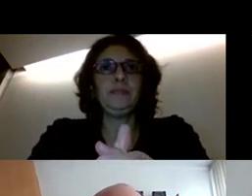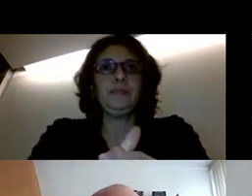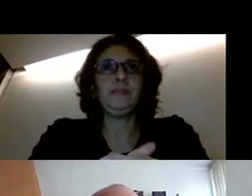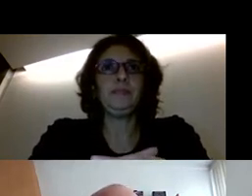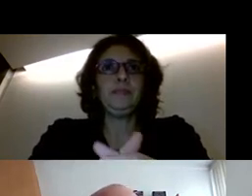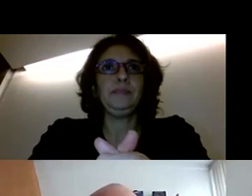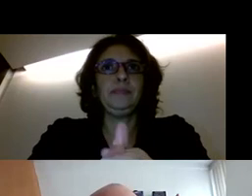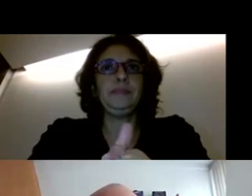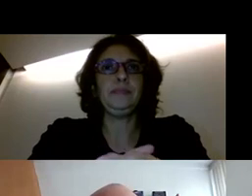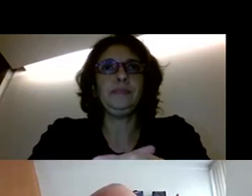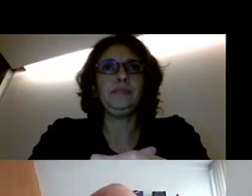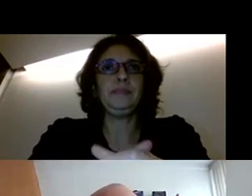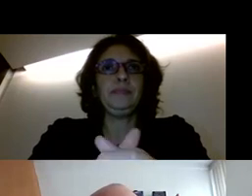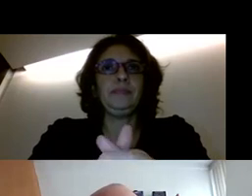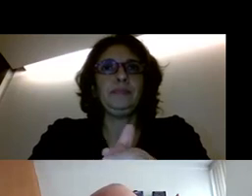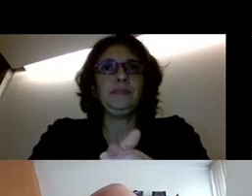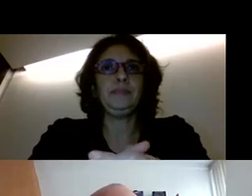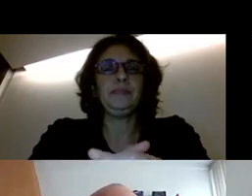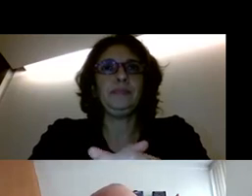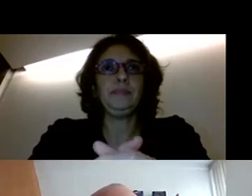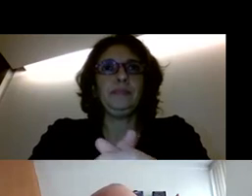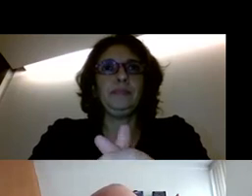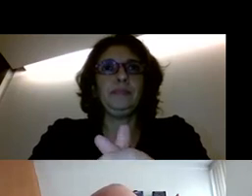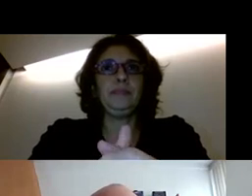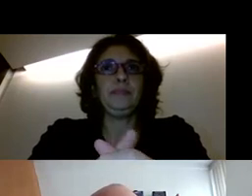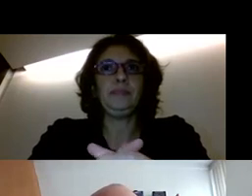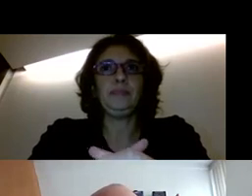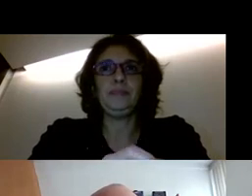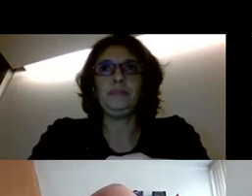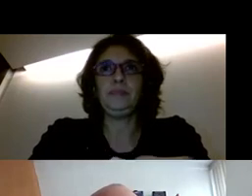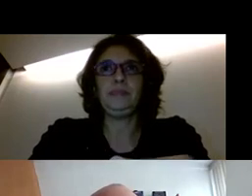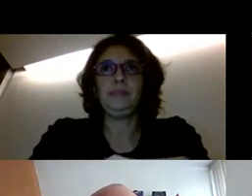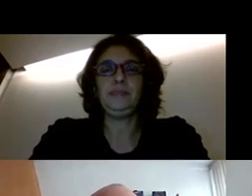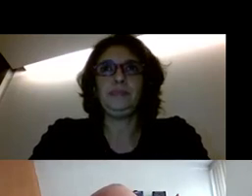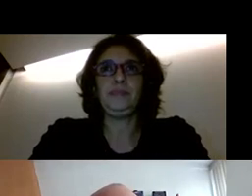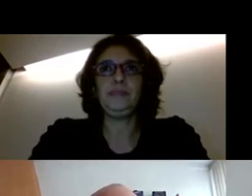que esperamos tenerlo en la próxima semana, ¿cierto, Daniel? Claro, sí.